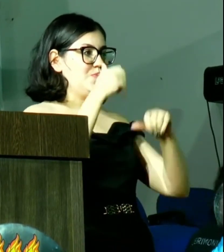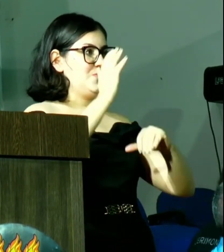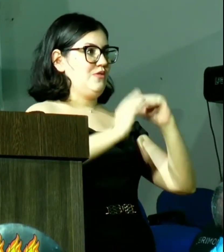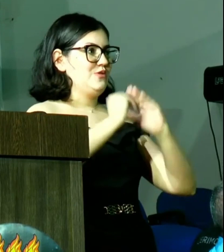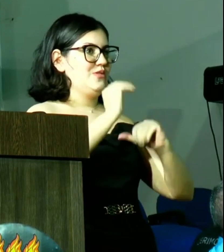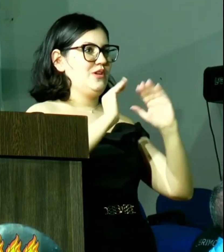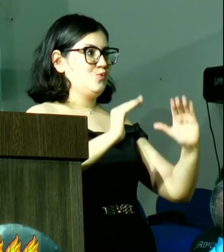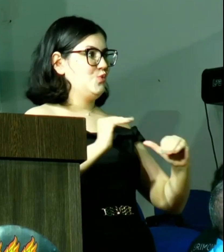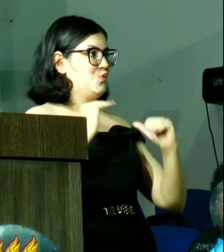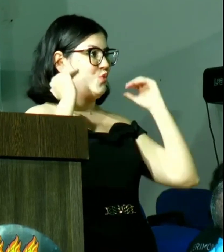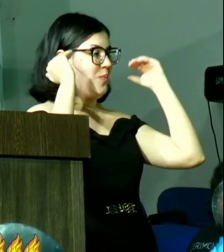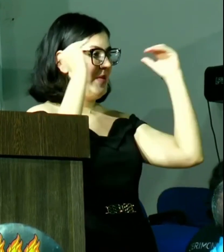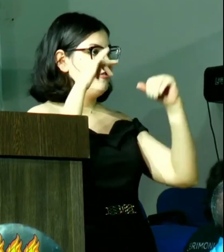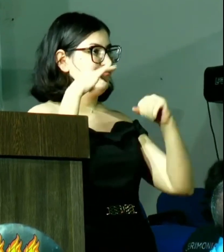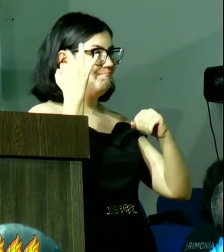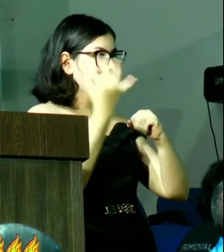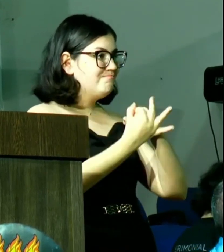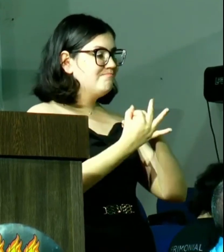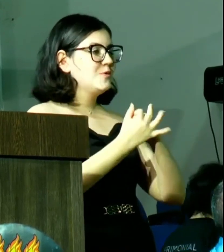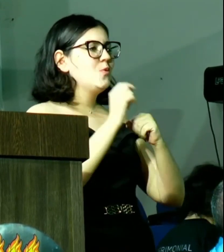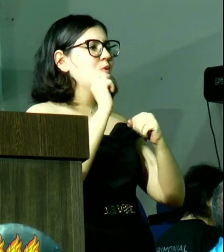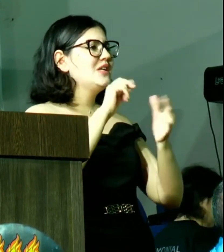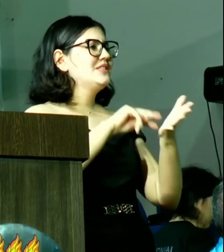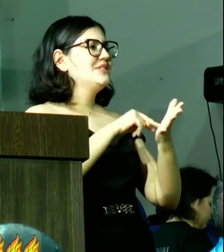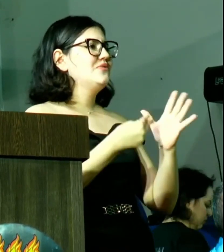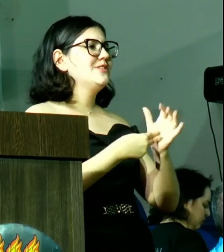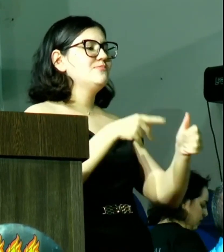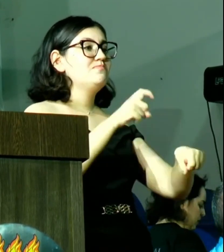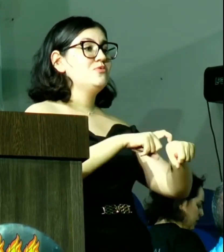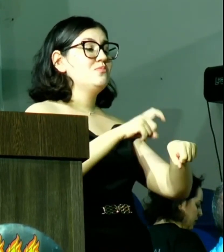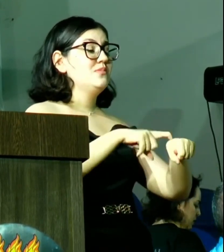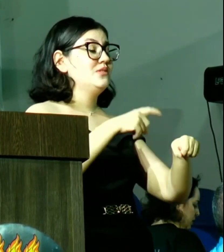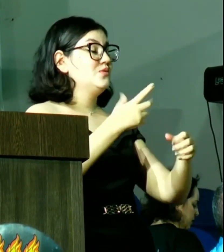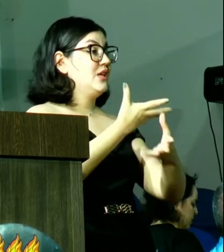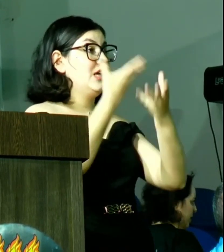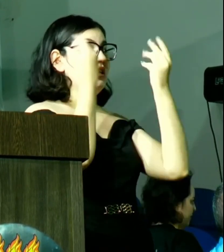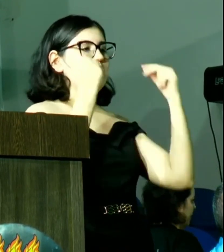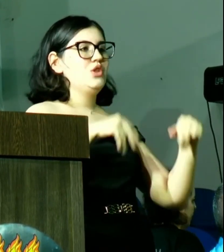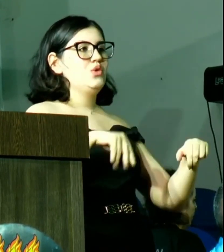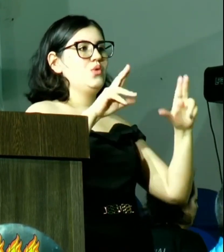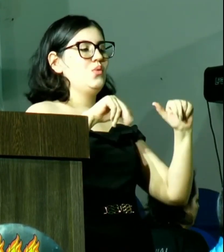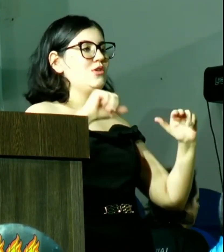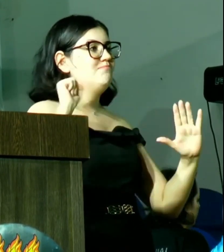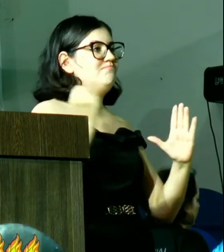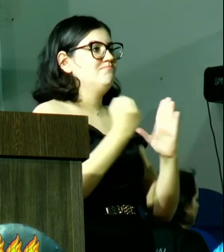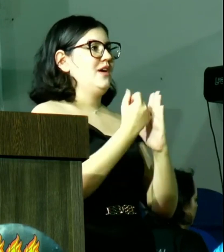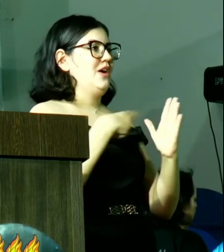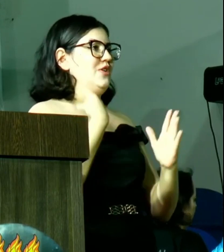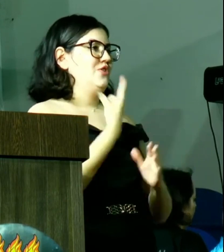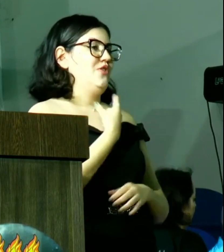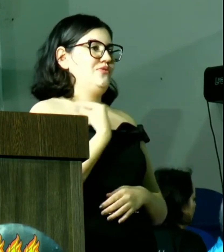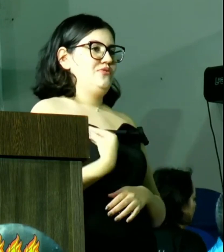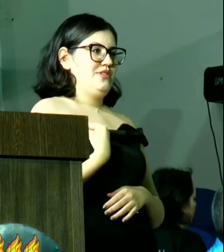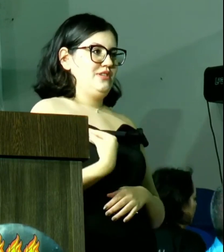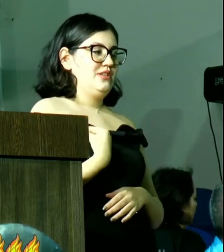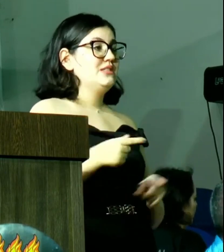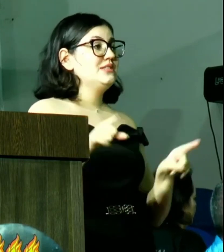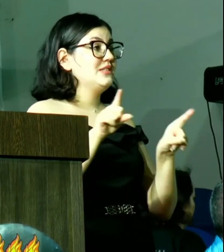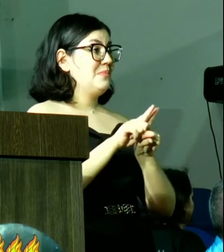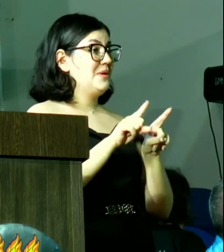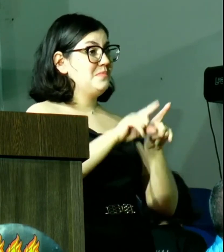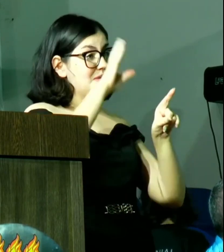superior constitui um momento inesquecível para todos nós que o vivenciamos, em especial para